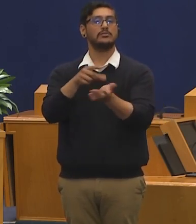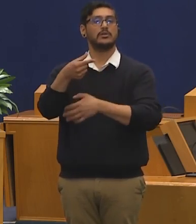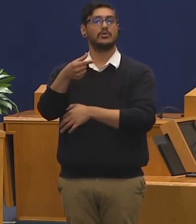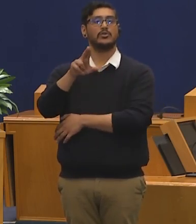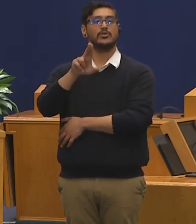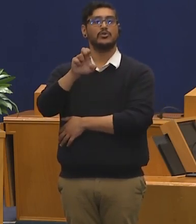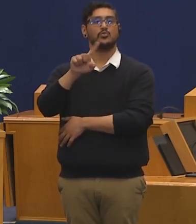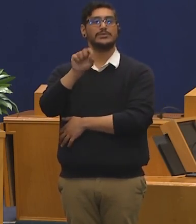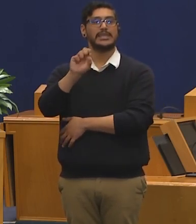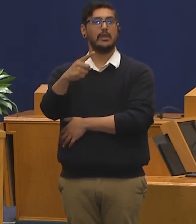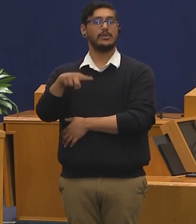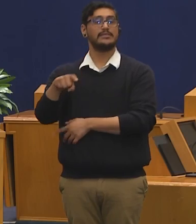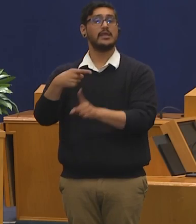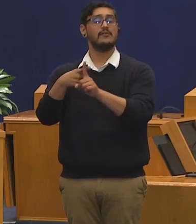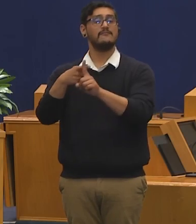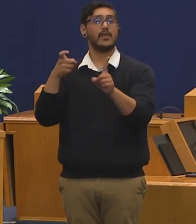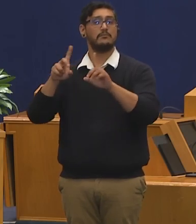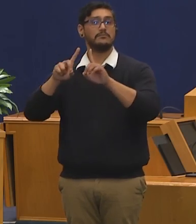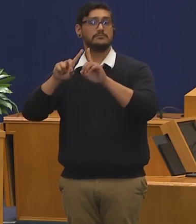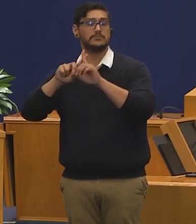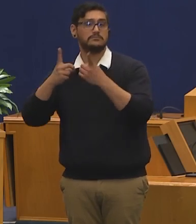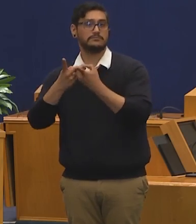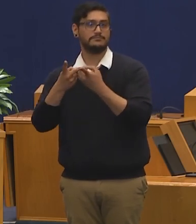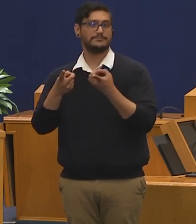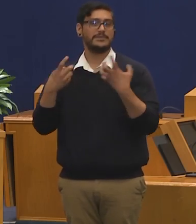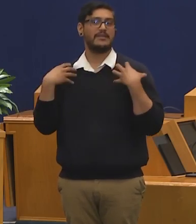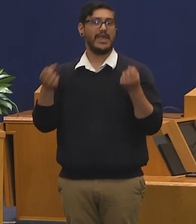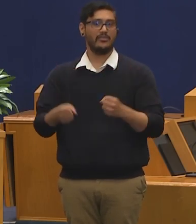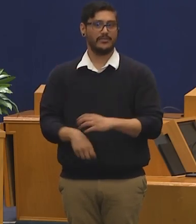del Departamento de Servicios Saludables.